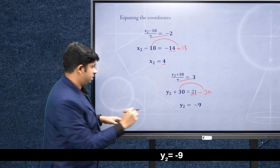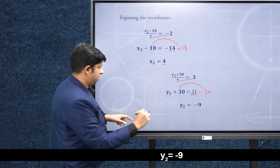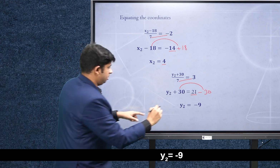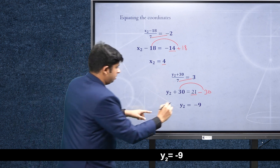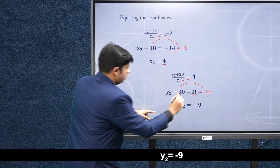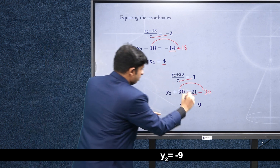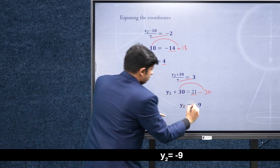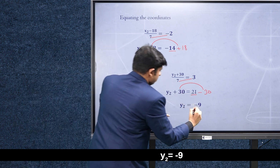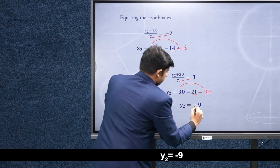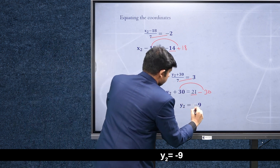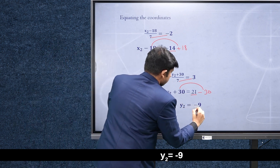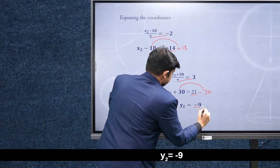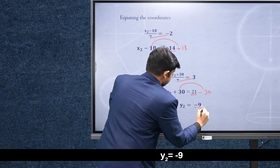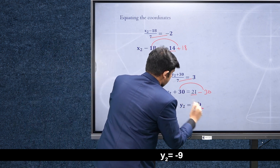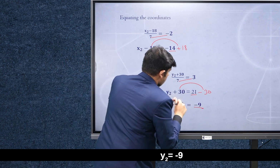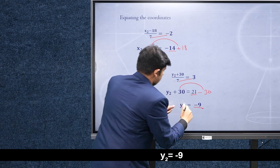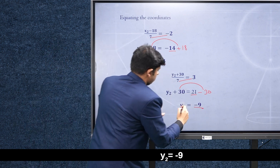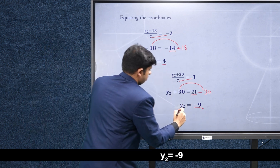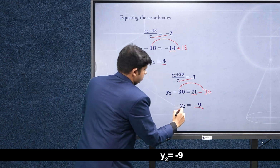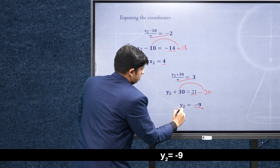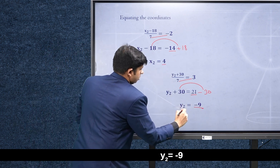y2 = -9